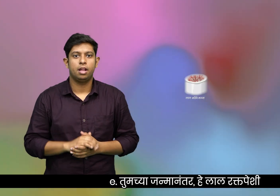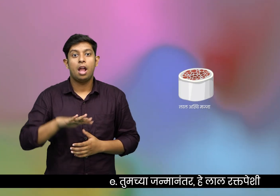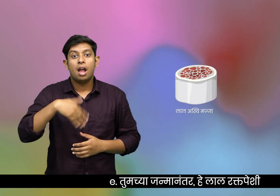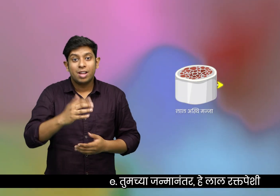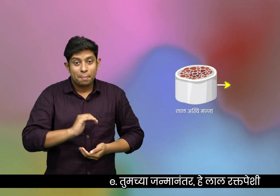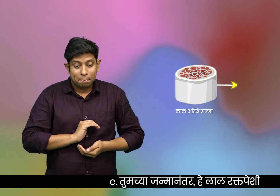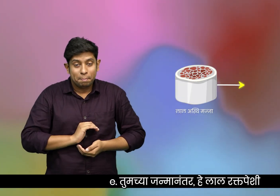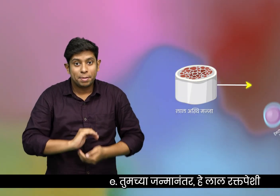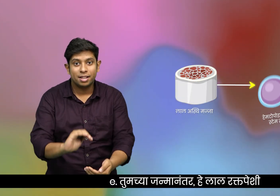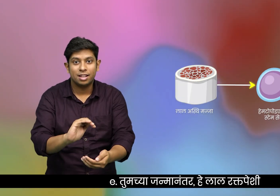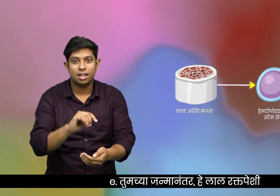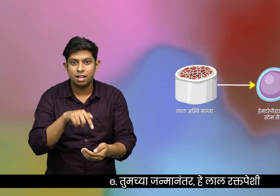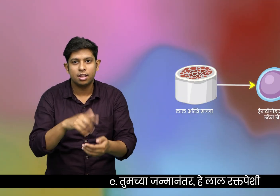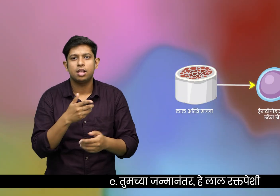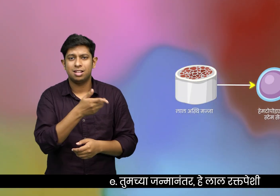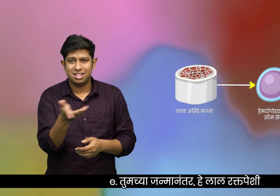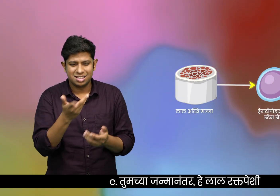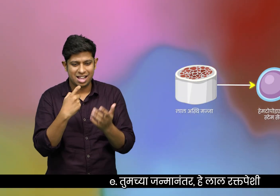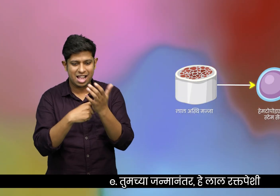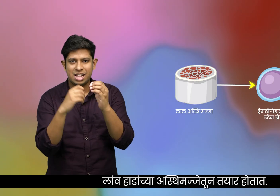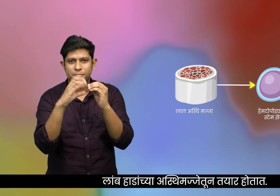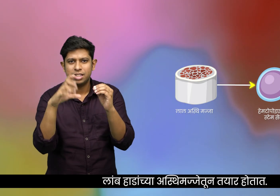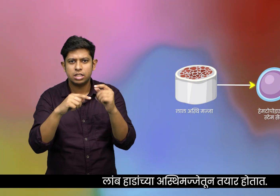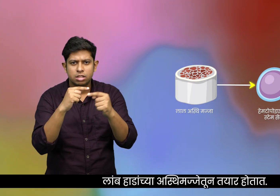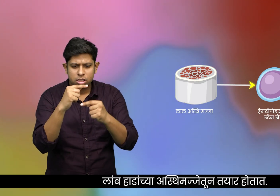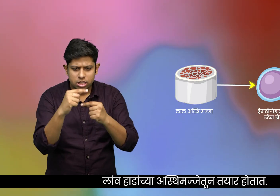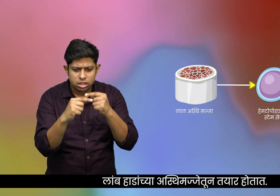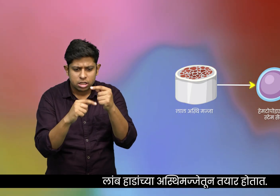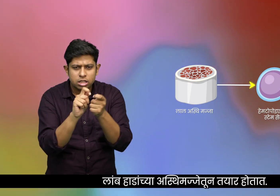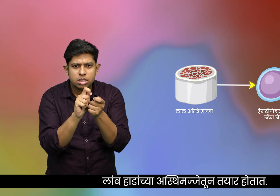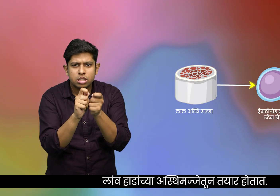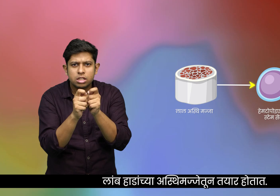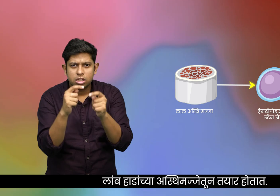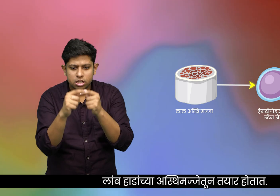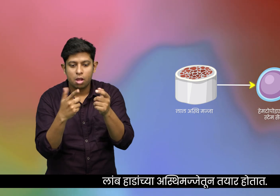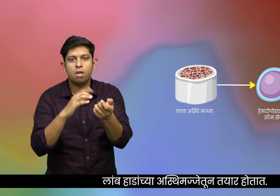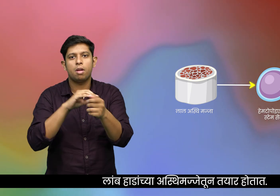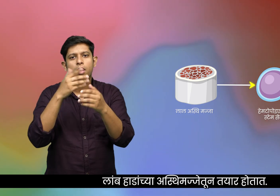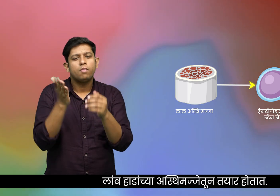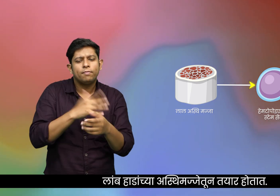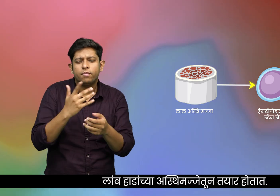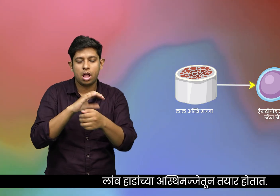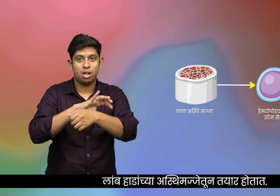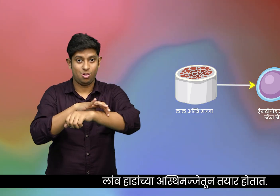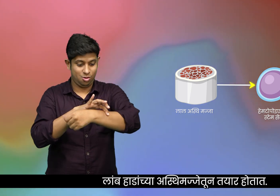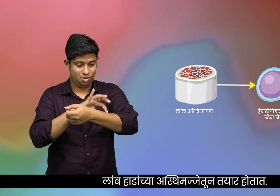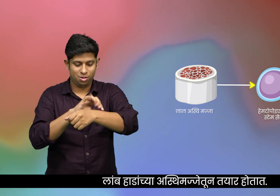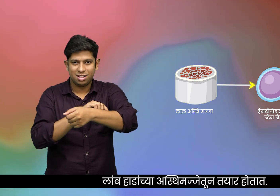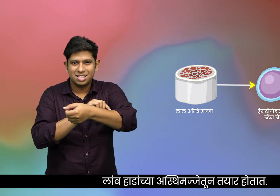तुमच्या जन्मानंतर हे लाल रक्तपेशी लांब हाडांच्या अस्थिमज्जेतून तयार होतात.